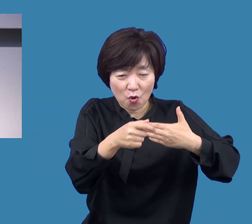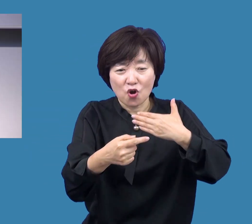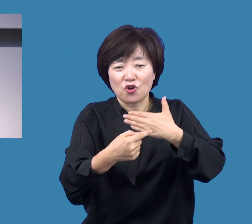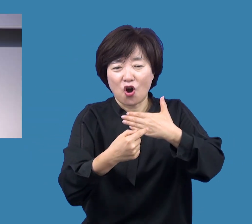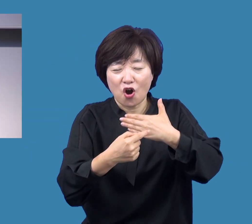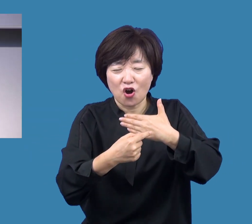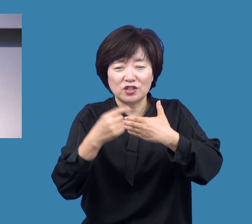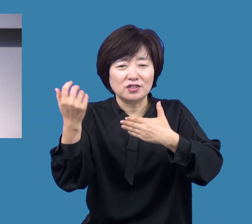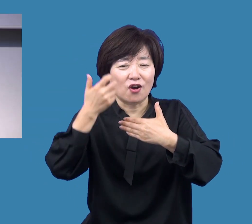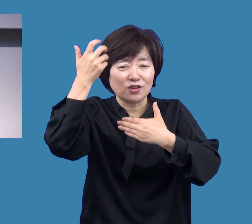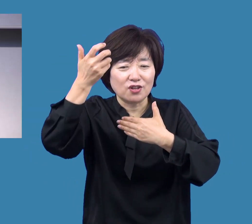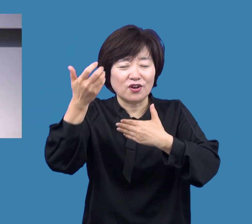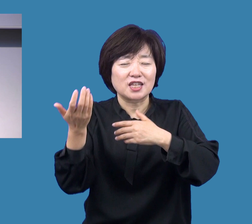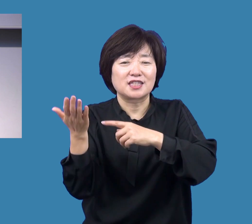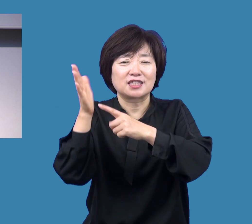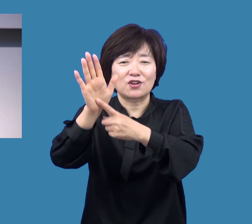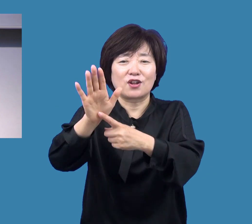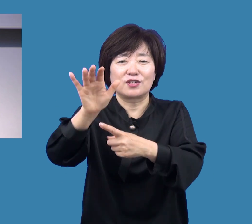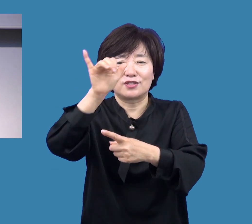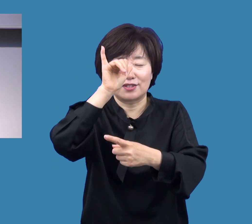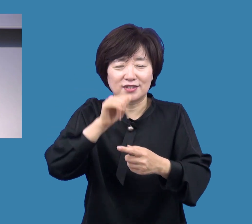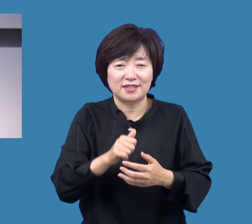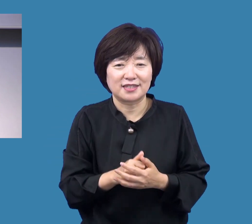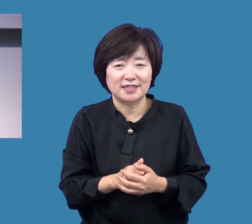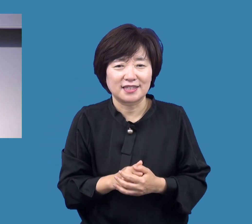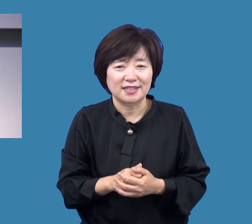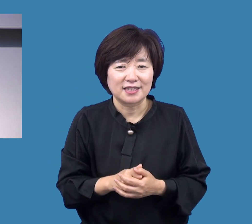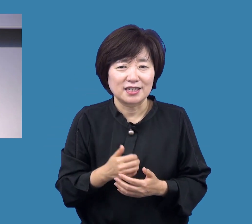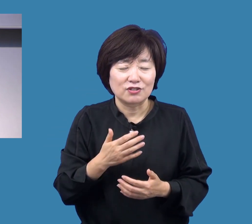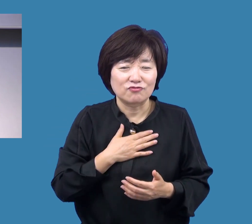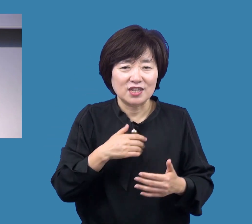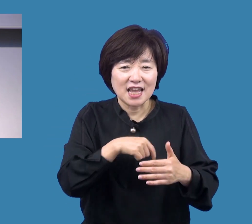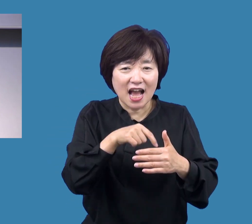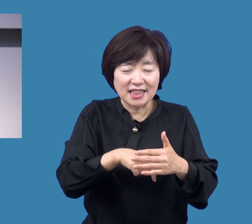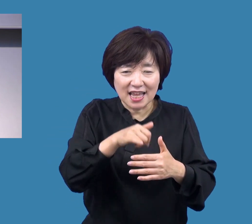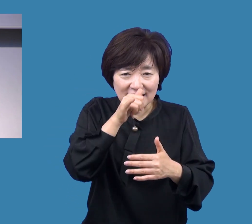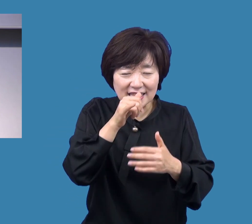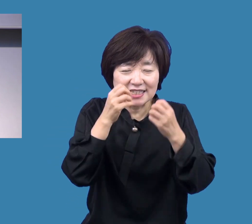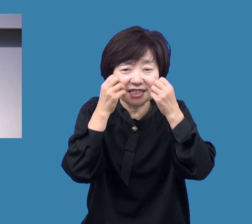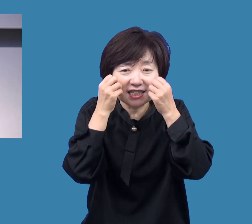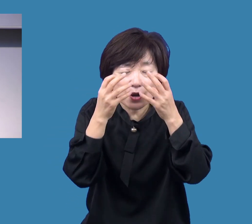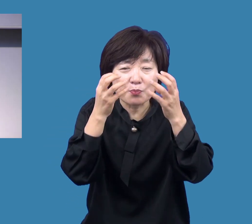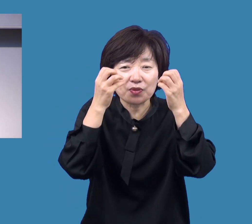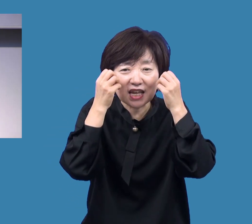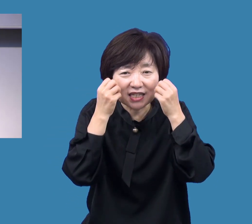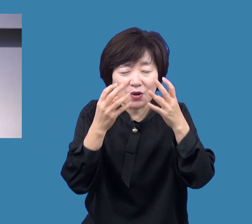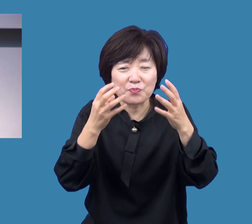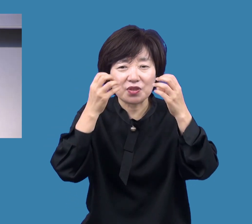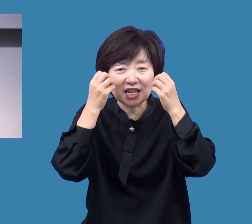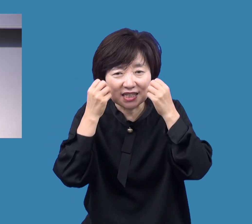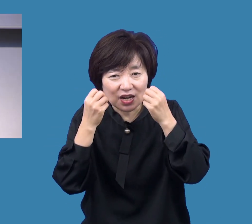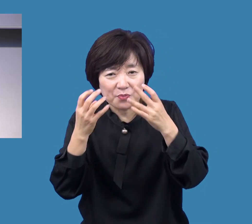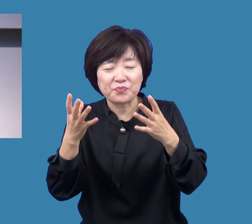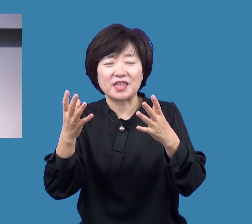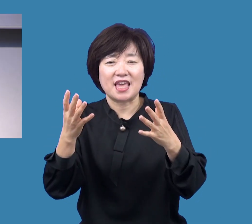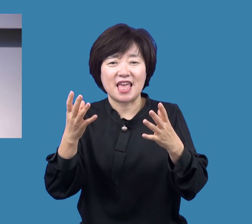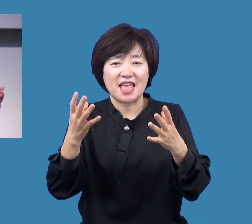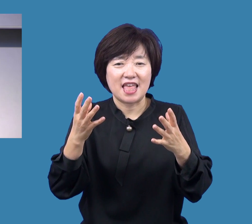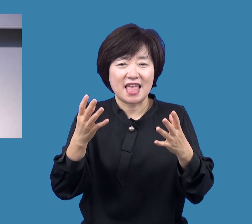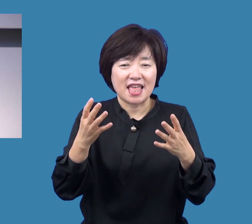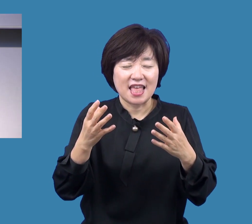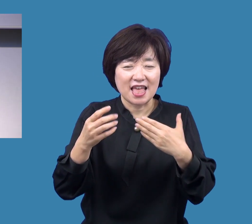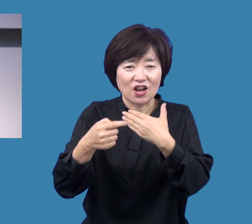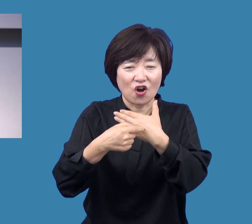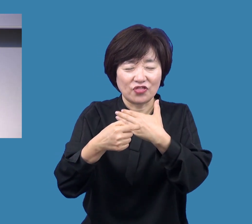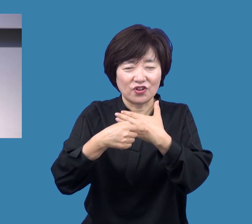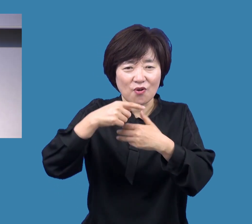시작해서 밖으로 역사하십니다. 그래서 우리 안에 있는 내면을 새롭게 하시는 역사를 하시고 그러면서 밖으로